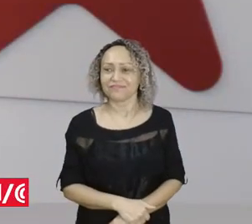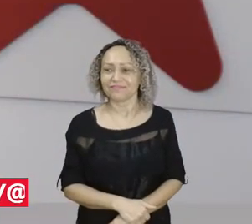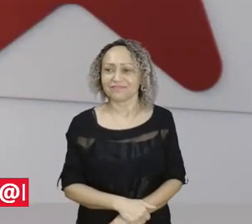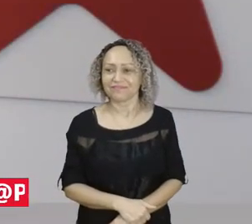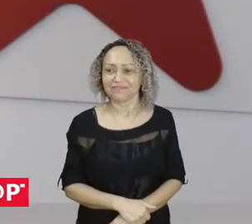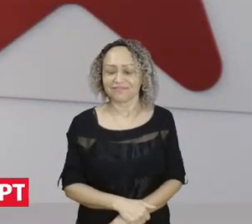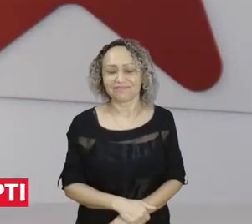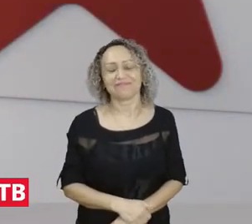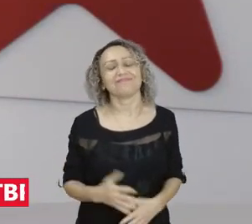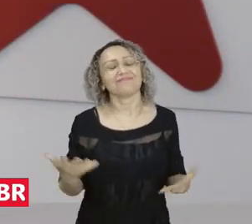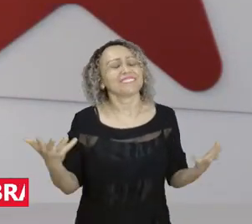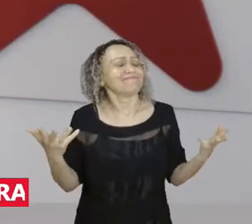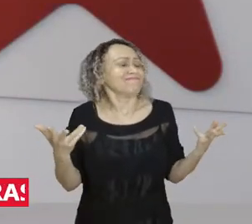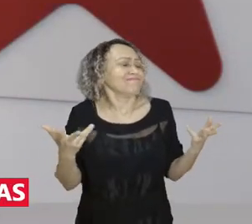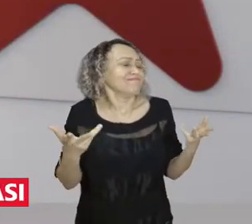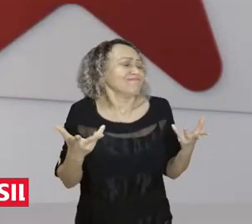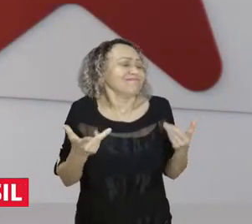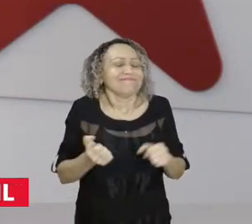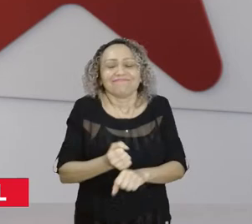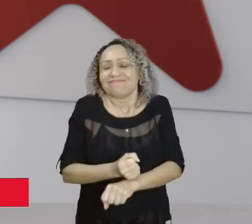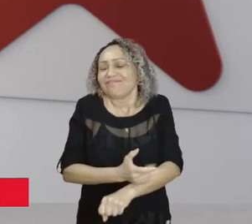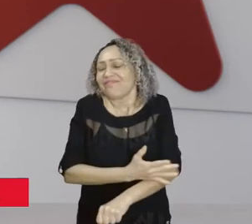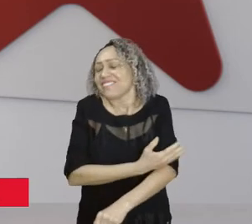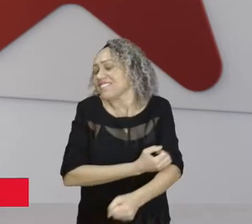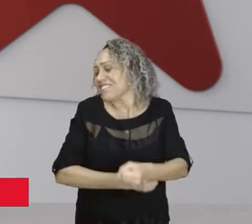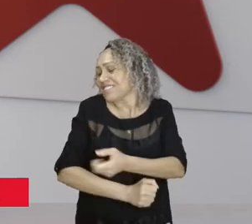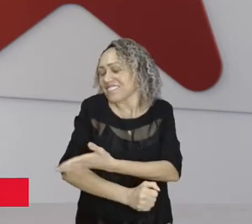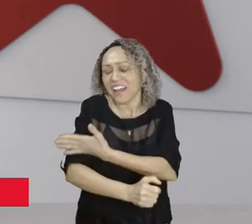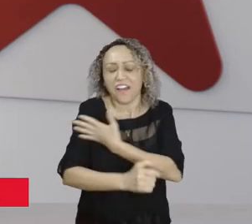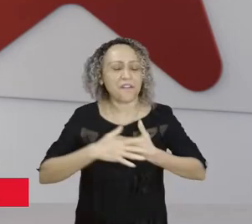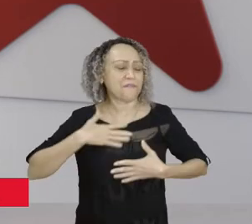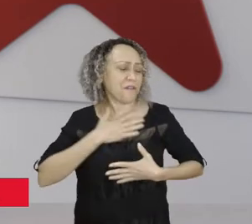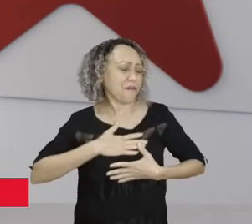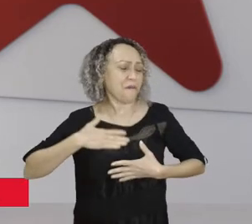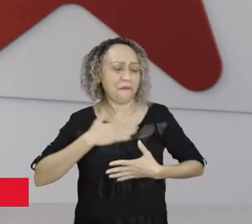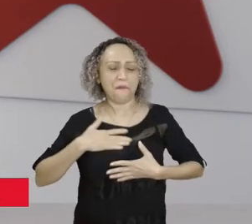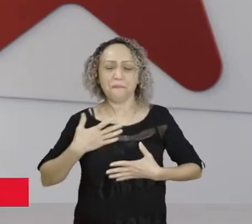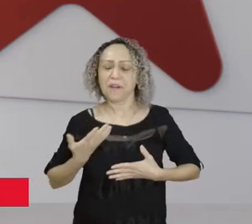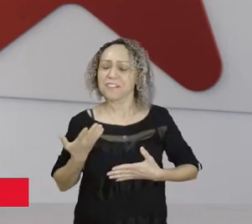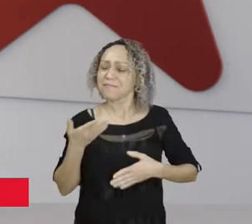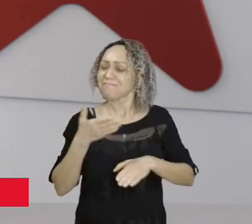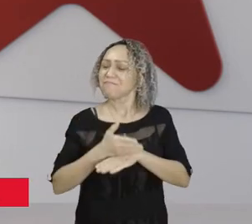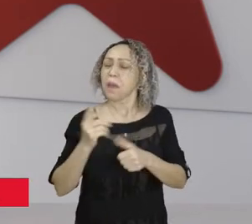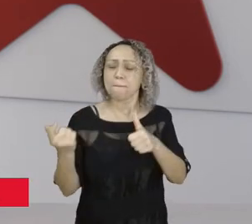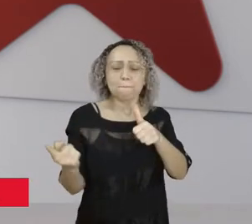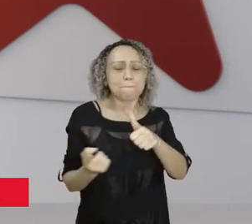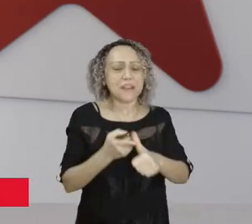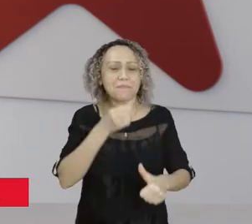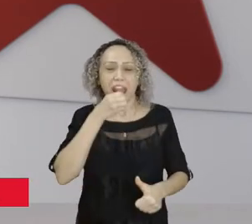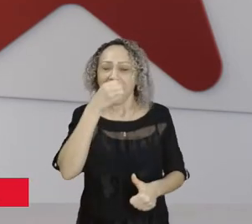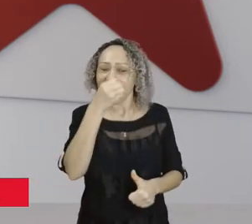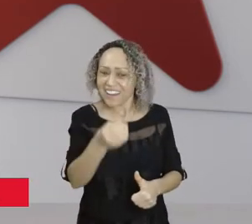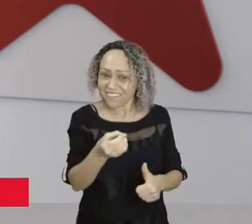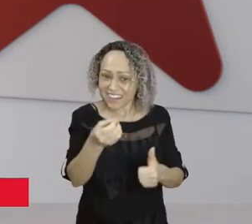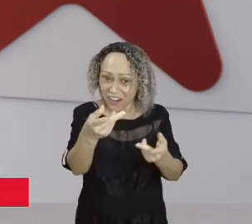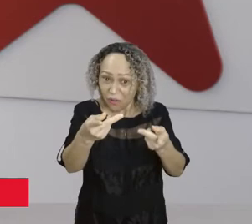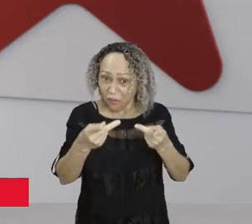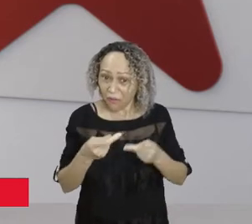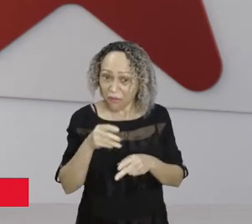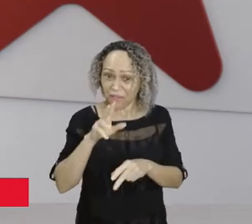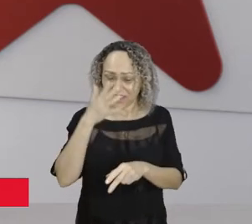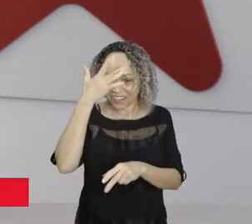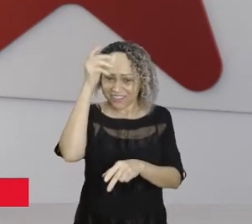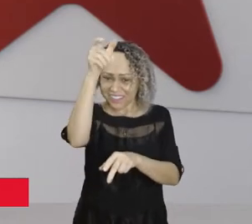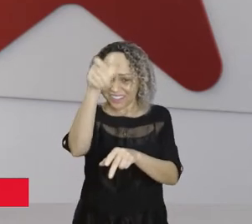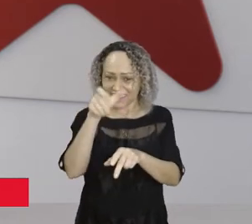Gente, foi muito, muito emocionante esse momento mesmo. Foi um prazer participar dessa nossa primeira entrevista aí com um convidado surdo. Então, a gente